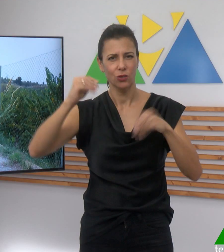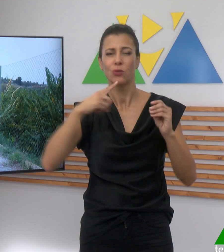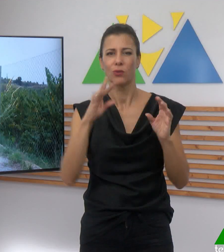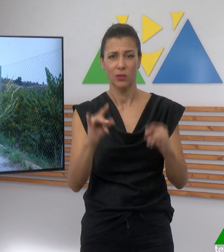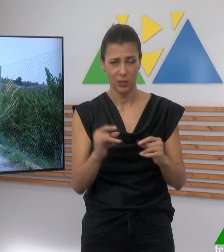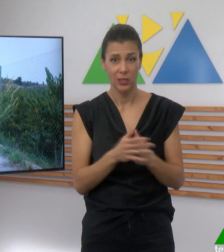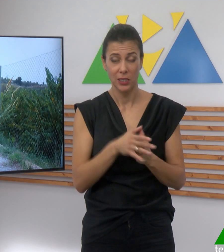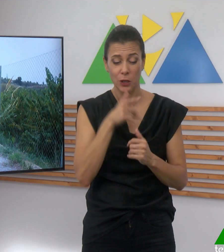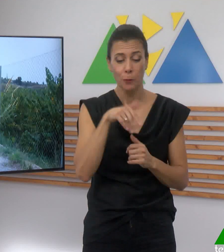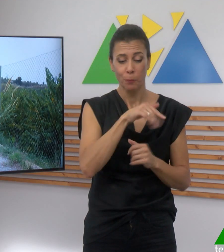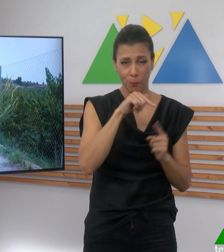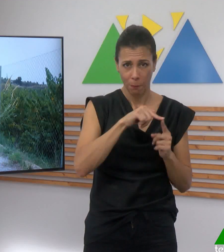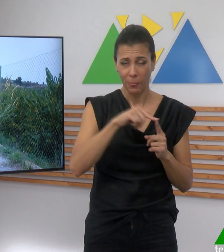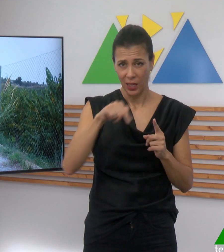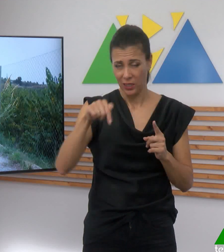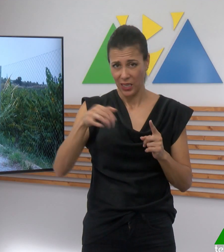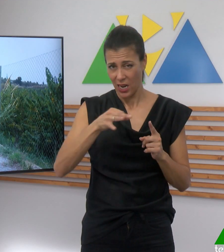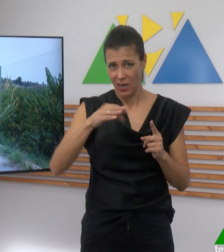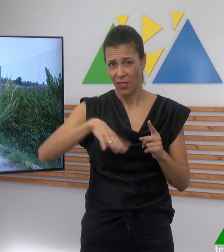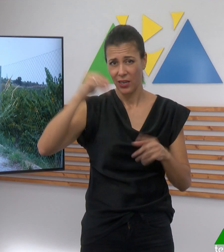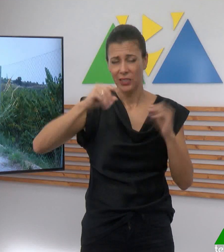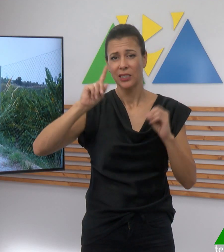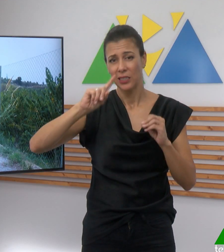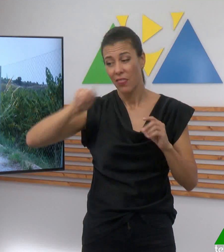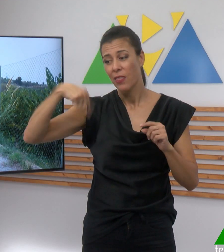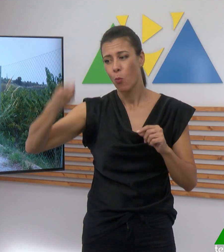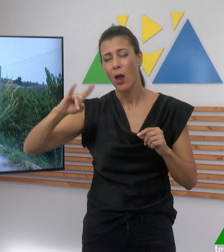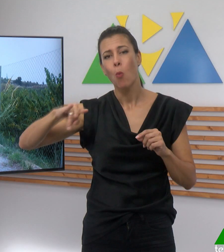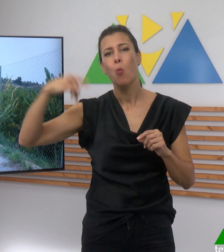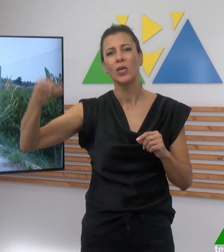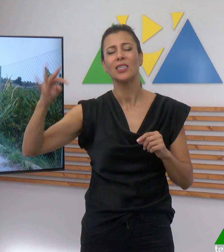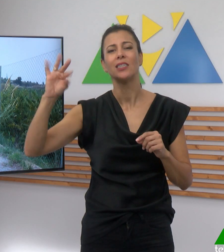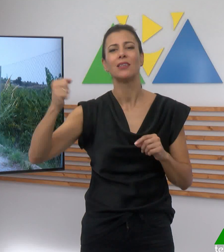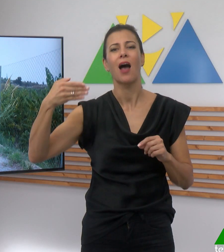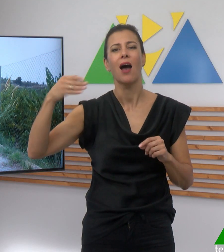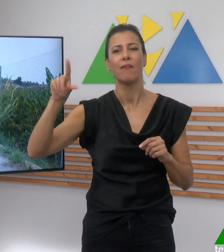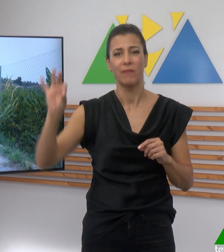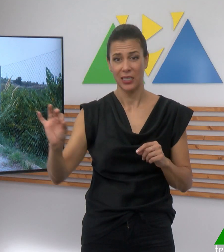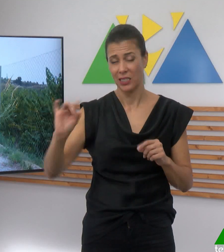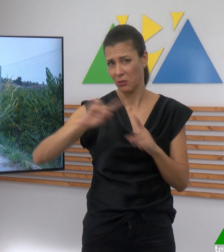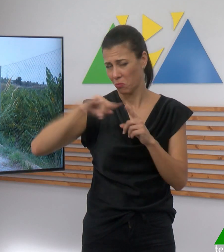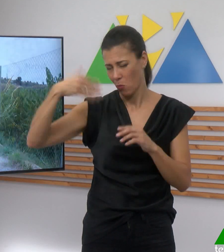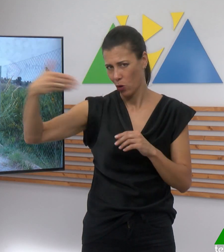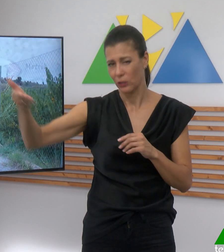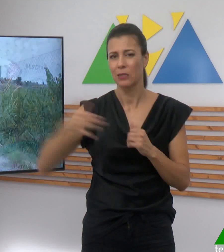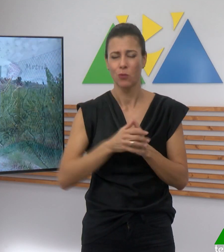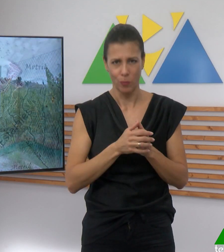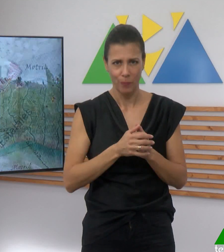isla del castillo y ya puente de tablas que ya lo más próximo a próximo y después pago del curo y